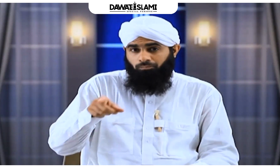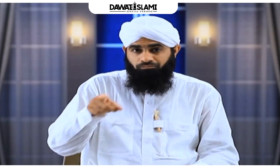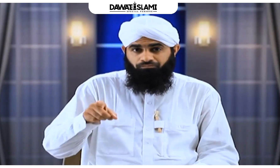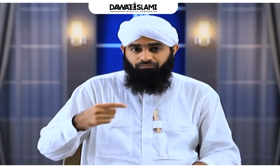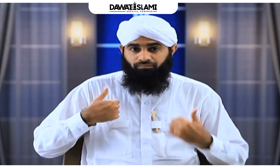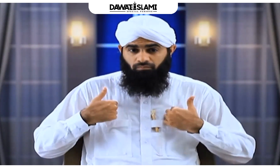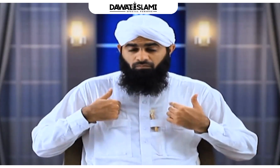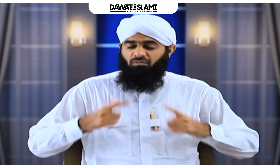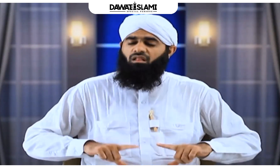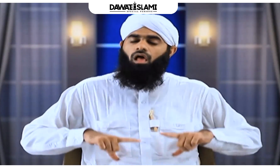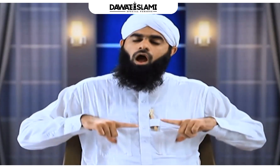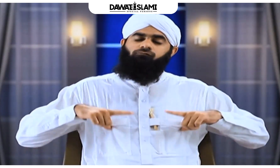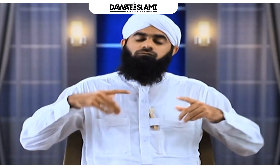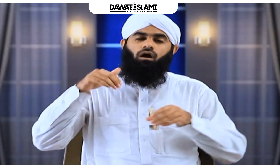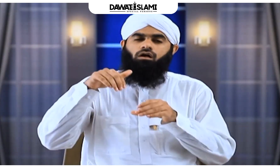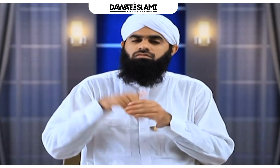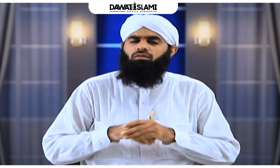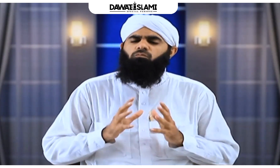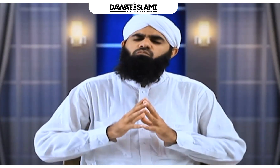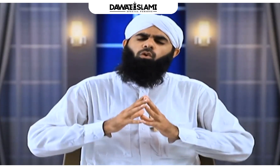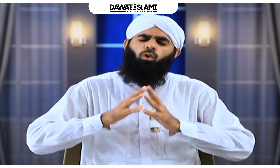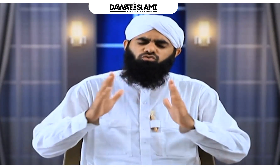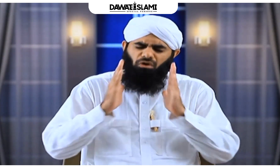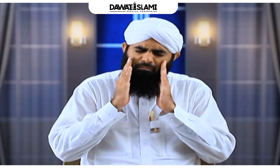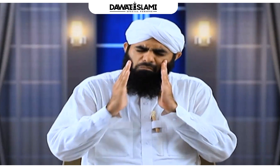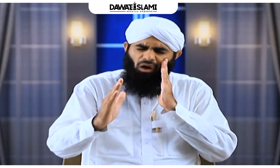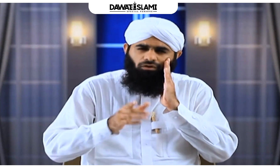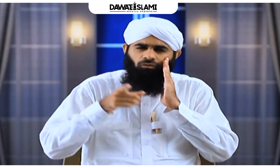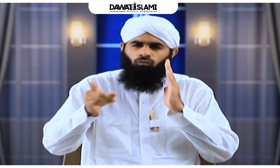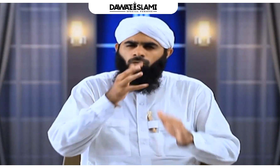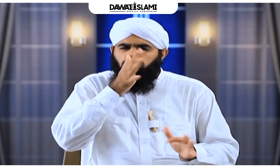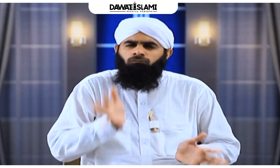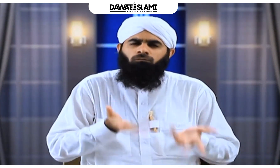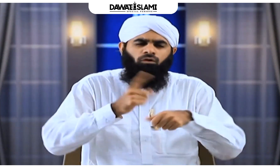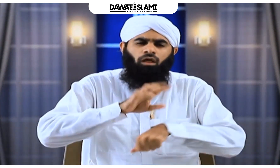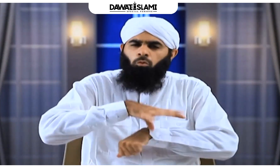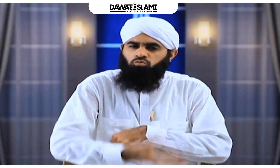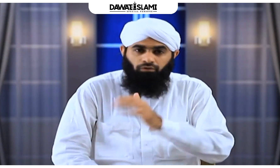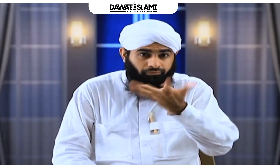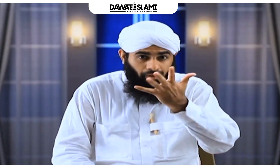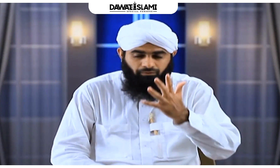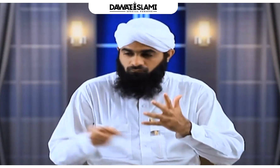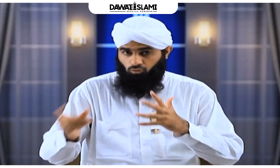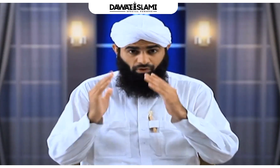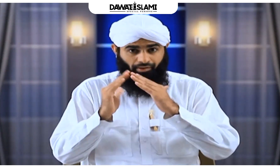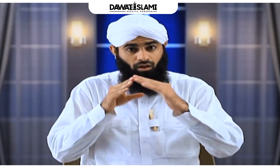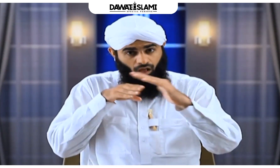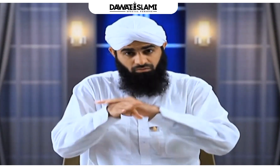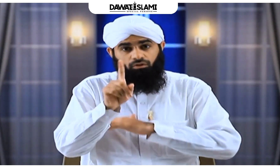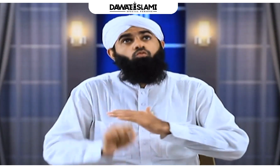کے قیمتی لمحات فضولیات میں برباد کرنے کے بجائے گھر کے بالا خانے یعنی اوپر کی منزل